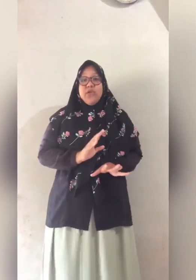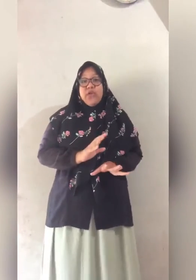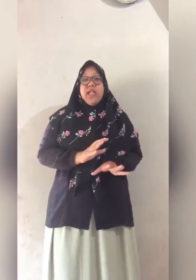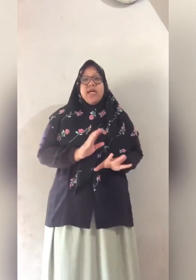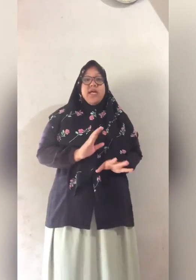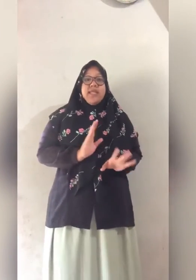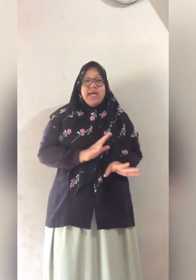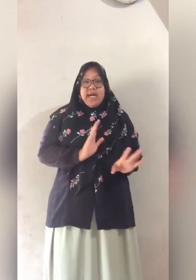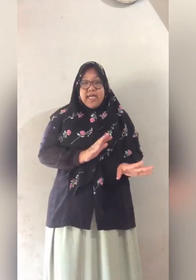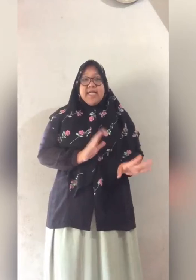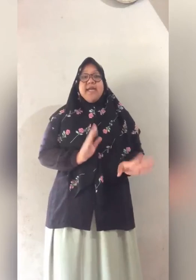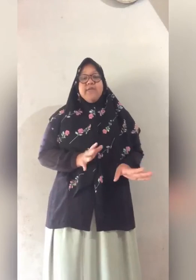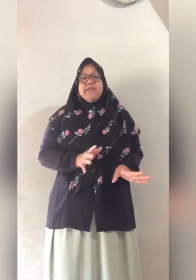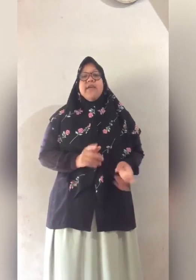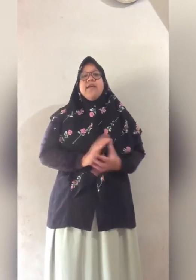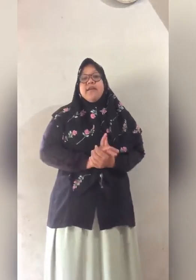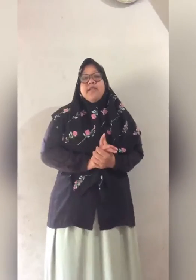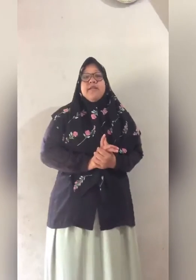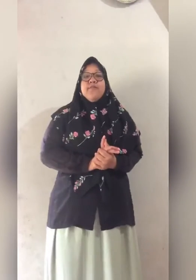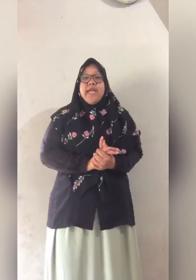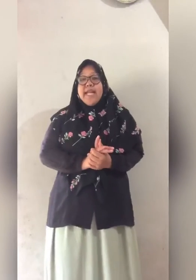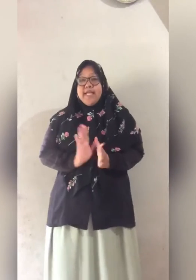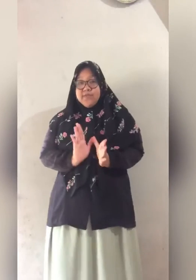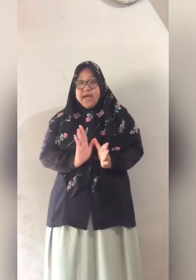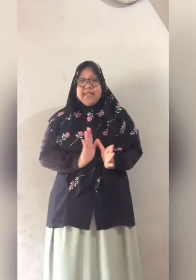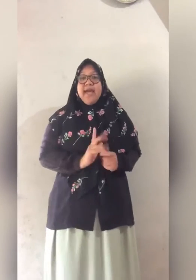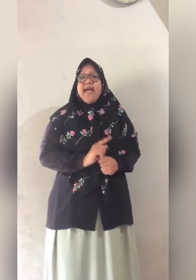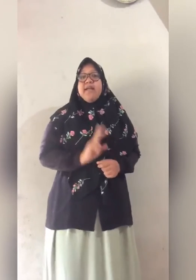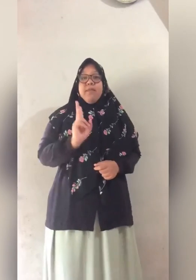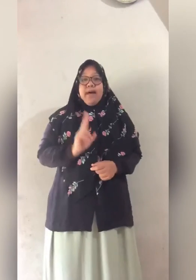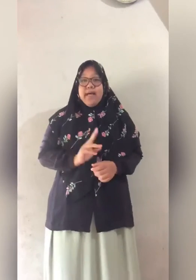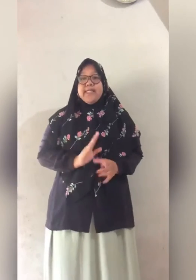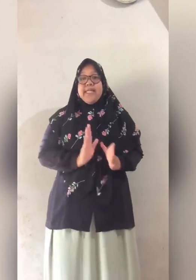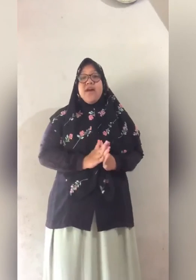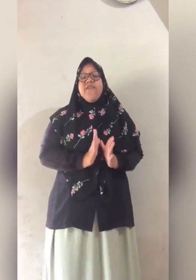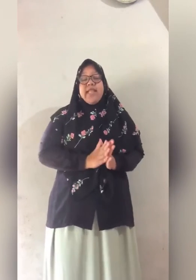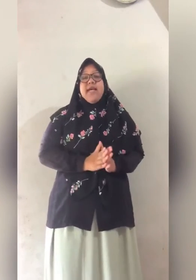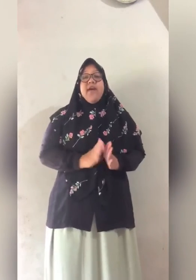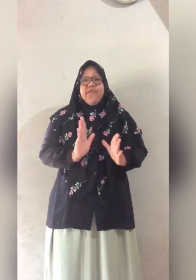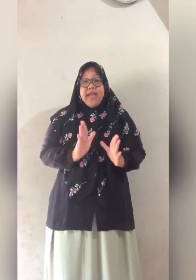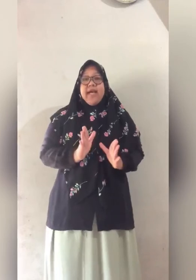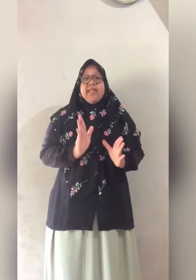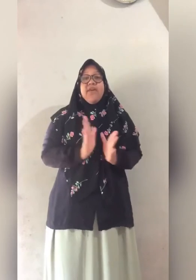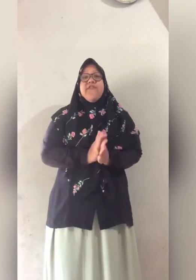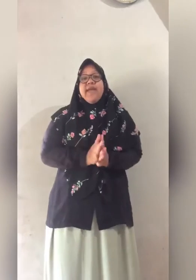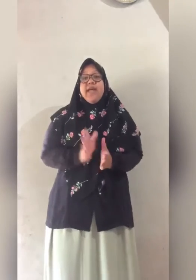mengontrol tegangan dan arus. Dan kemudian yang kedua, saya akan membahas tentang FET atau Field